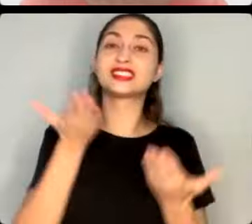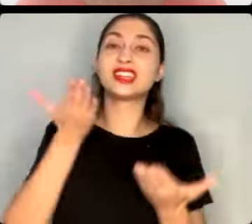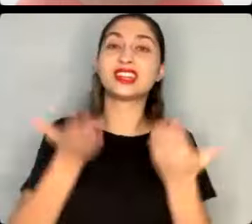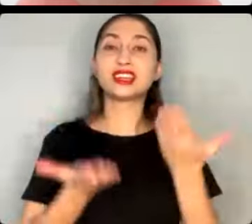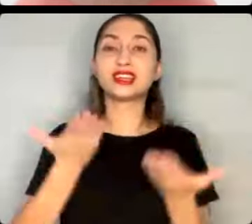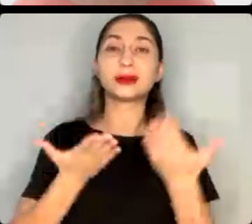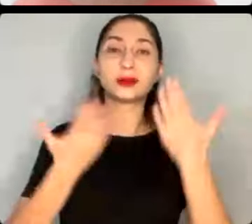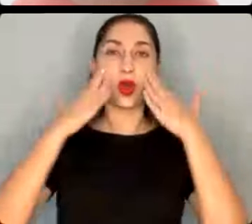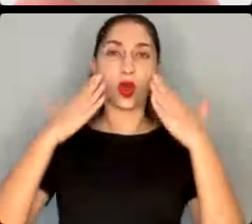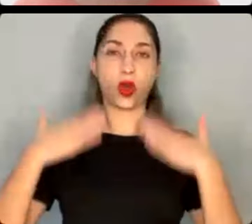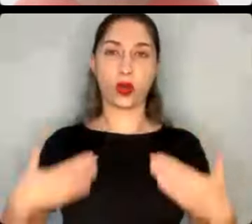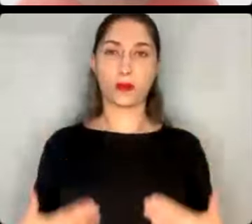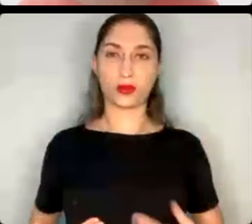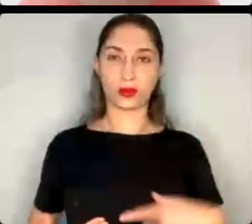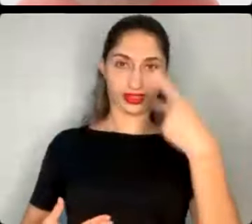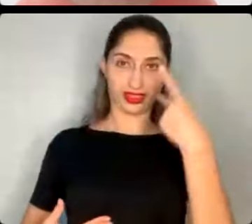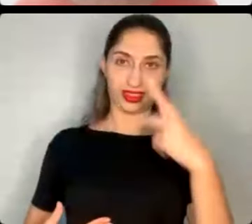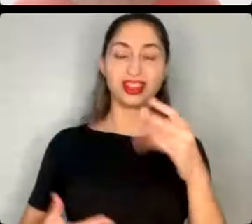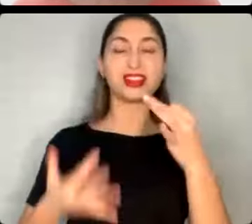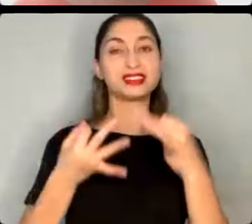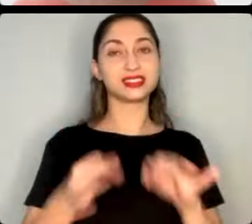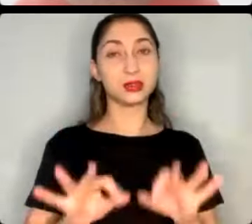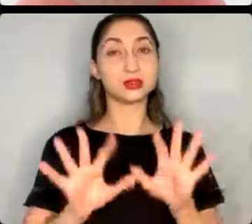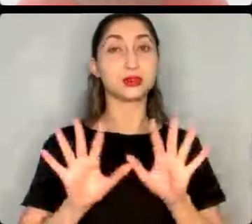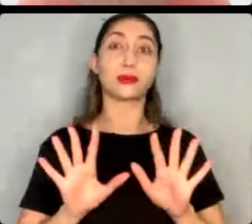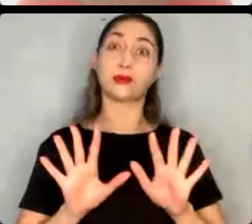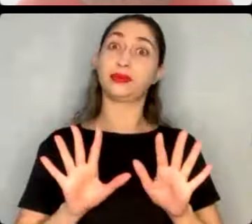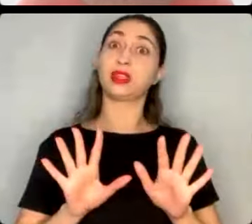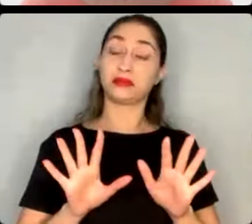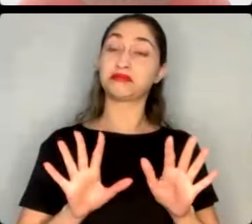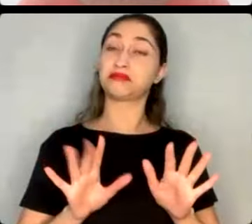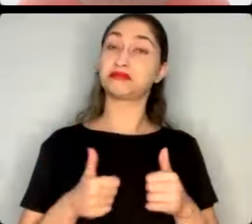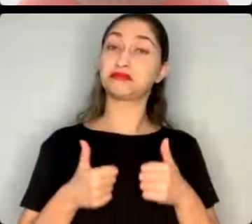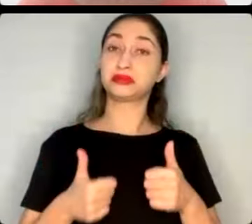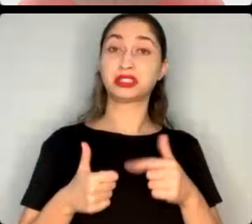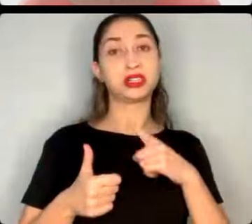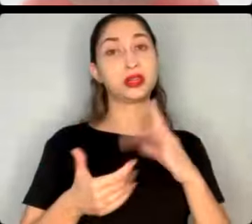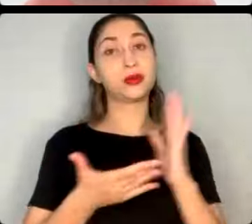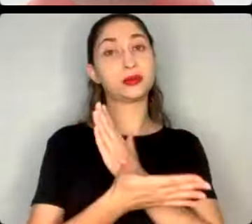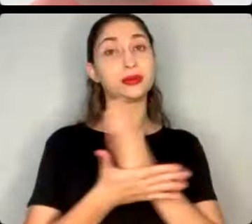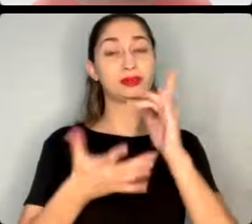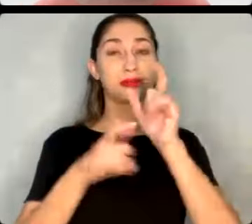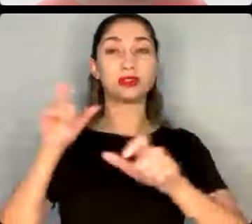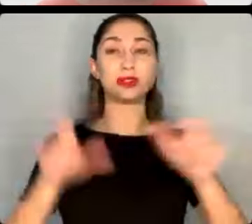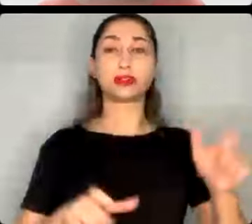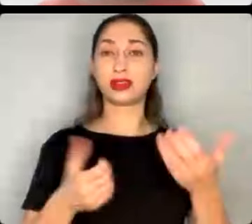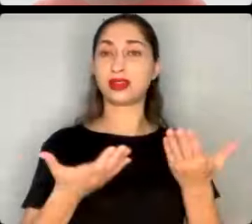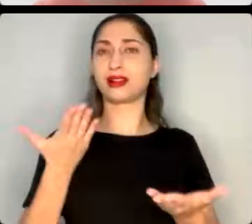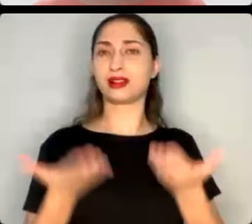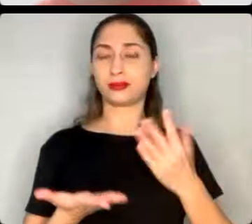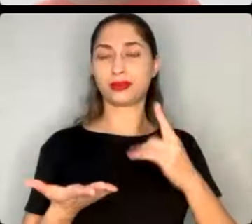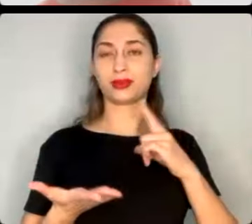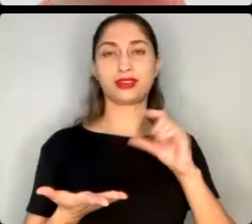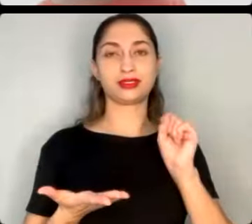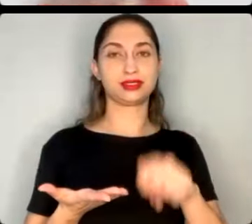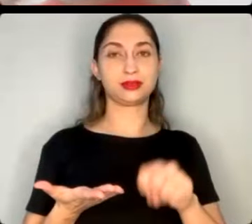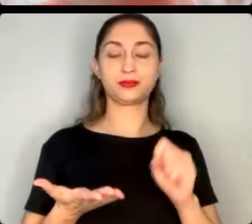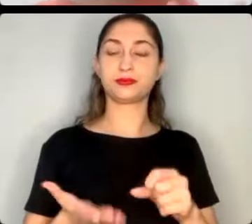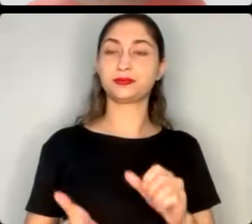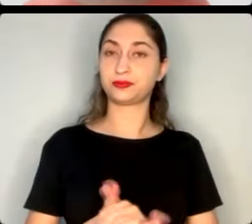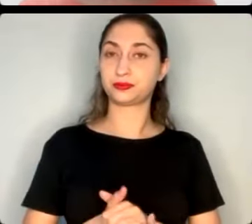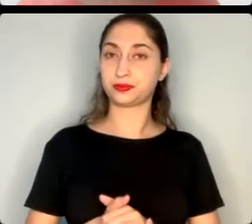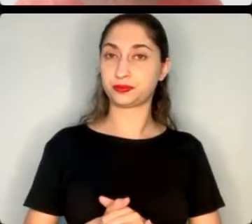corporal. É mais raro, mas tem muitas pessoas que têm, né, esse tipo de equilíbrio. Então, gente,